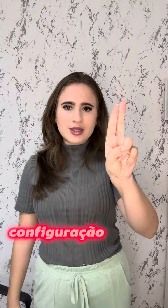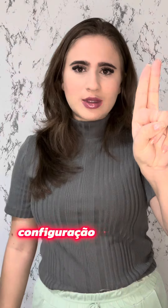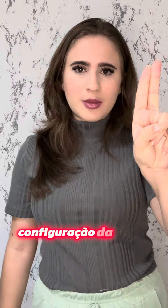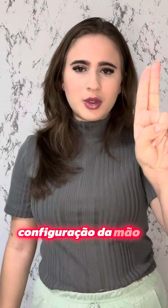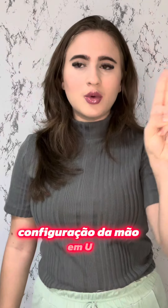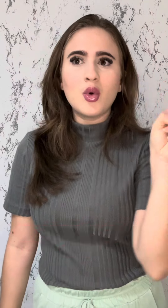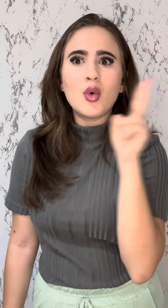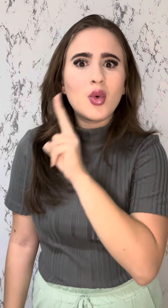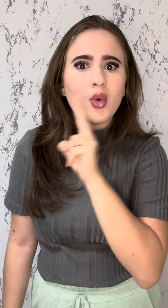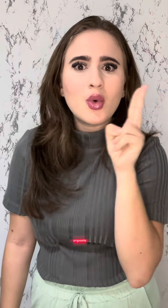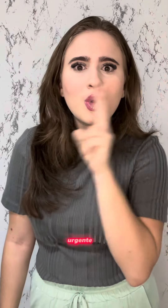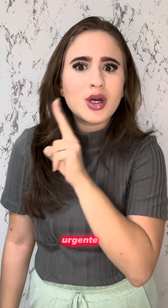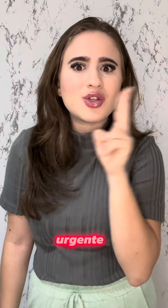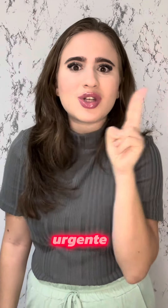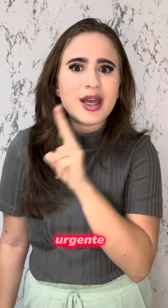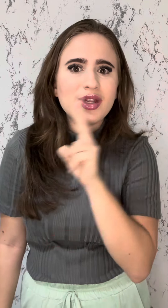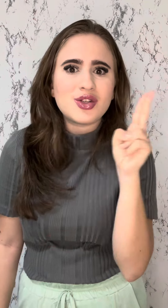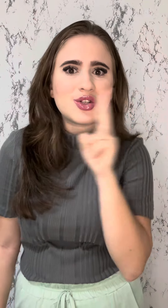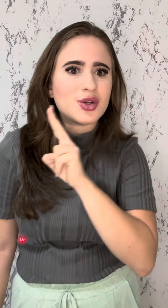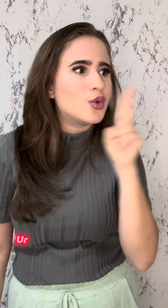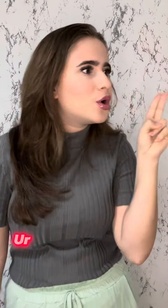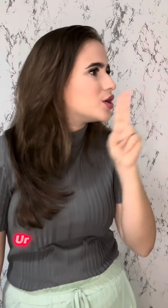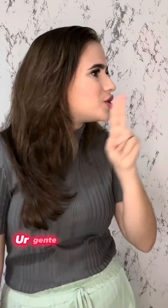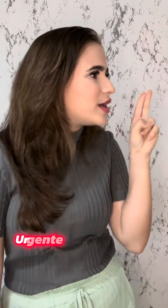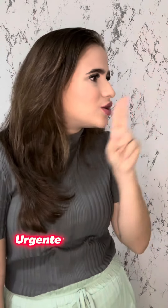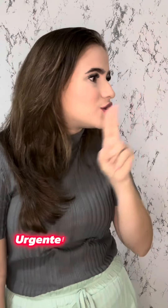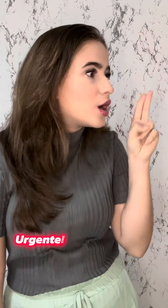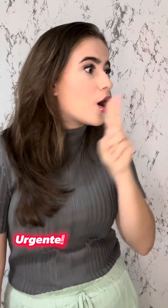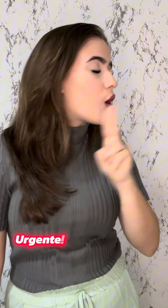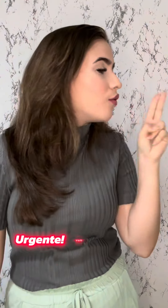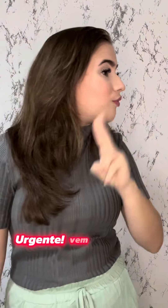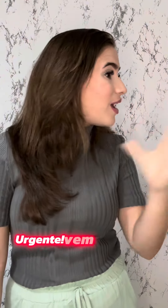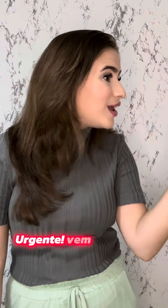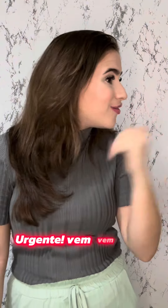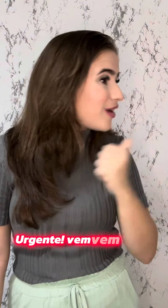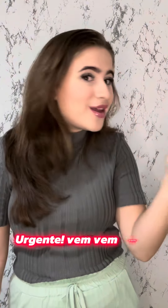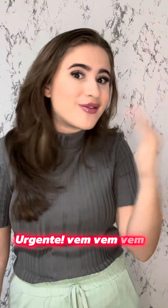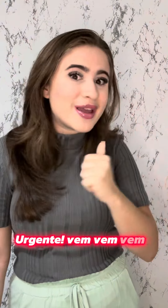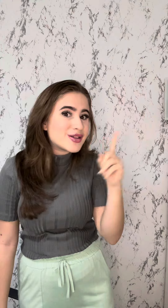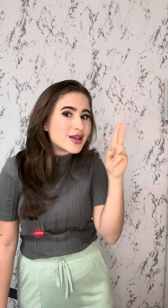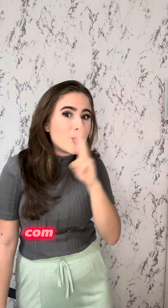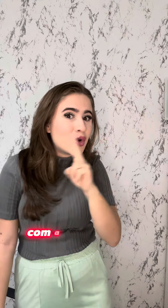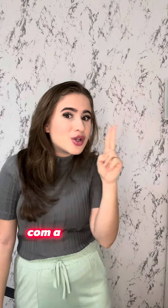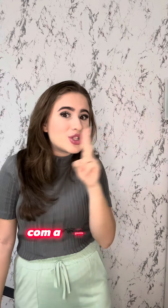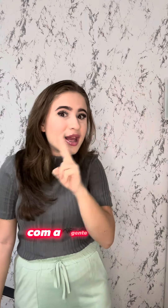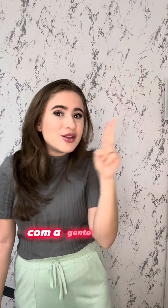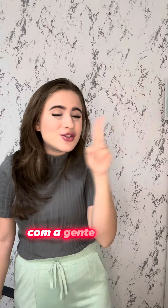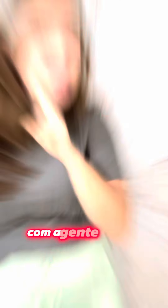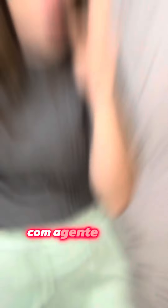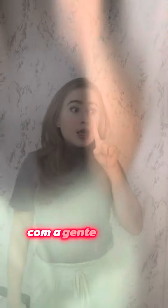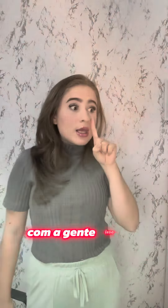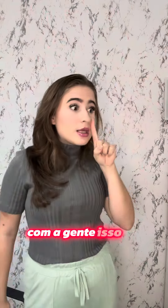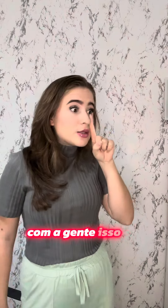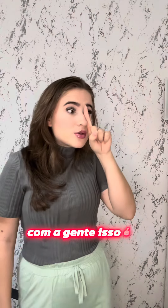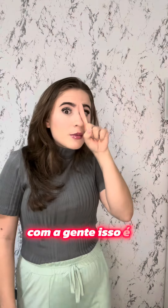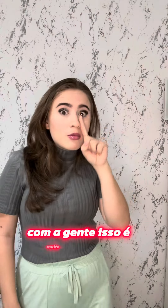da mão e o urgente urgente vem vem vem is é urgente isso é